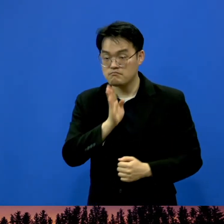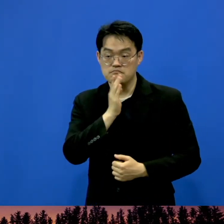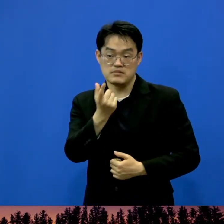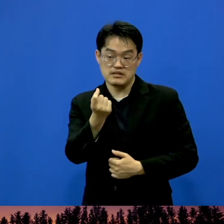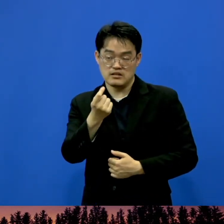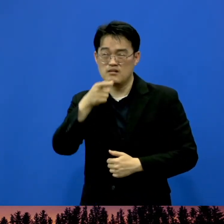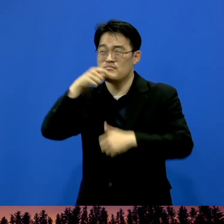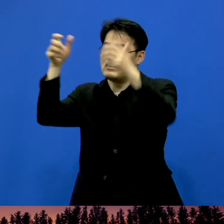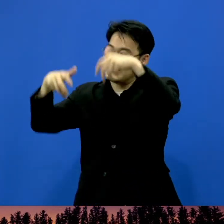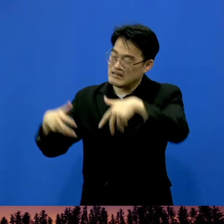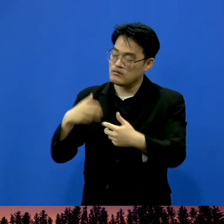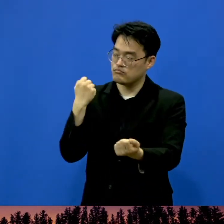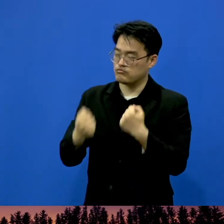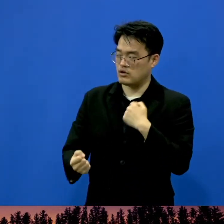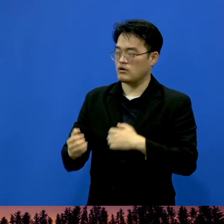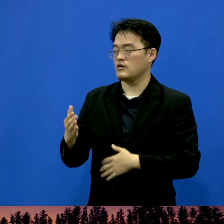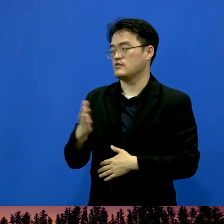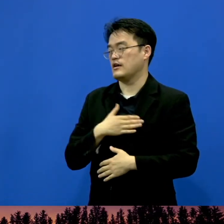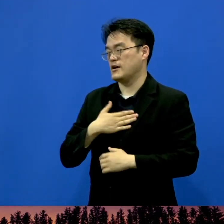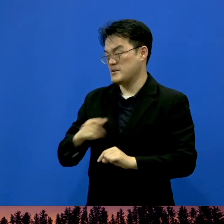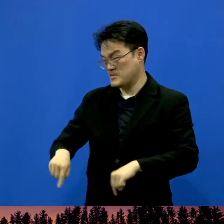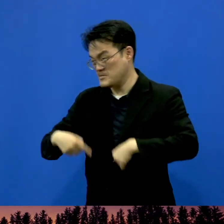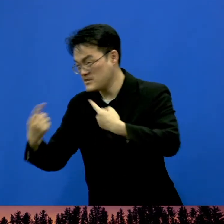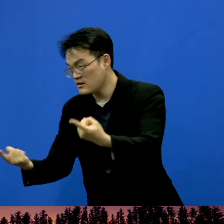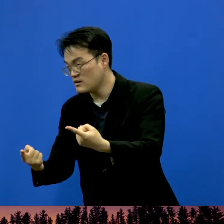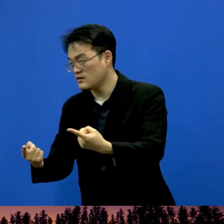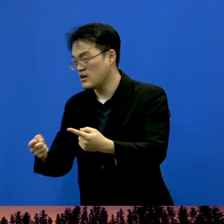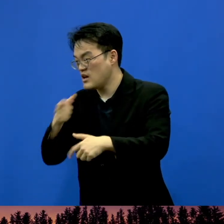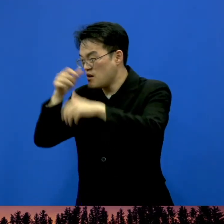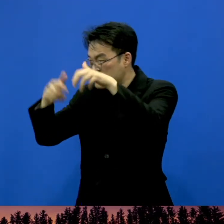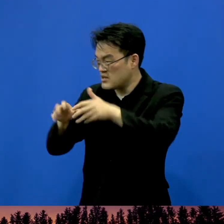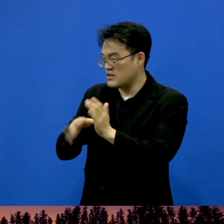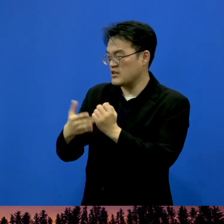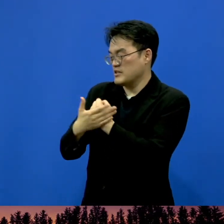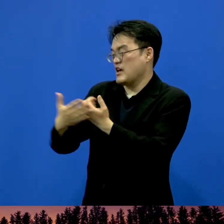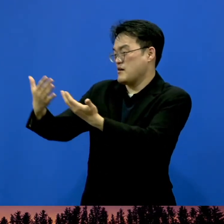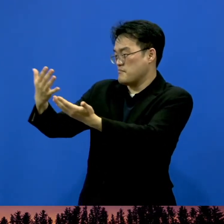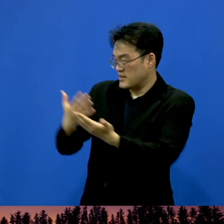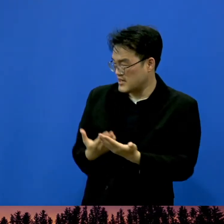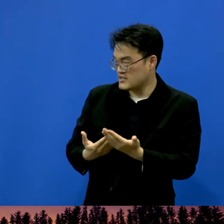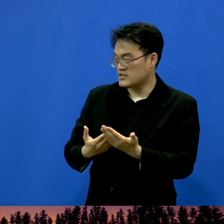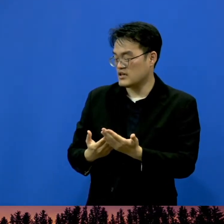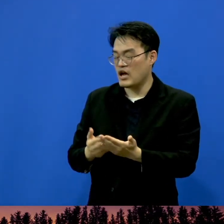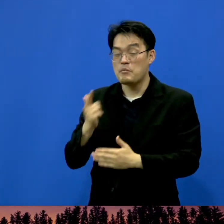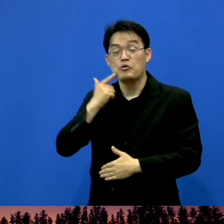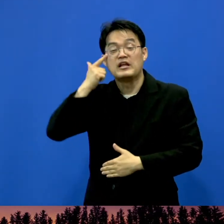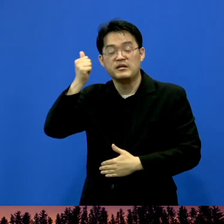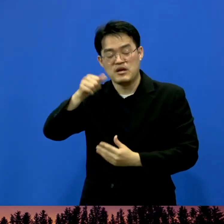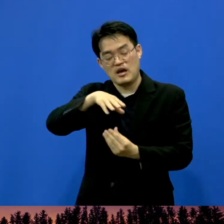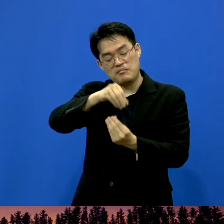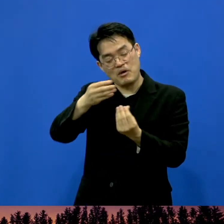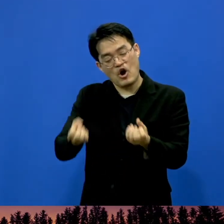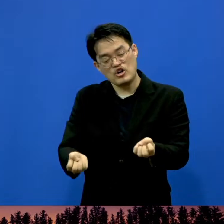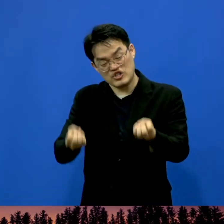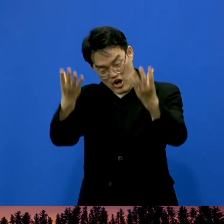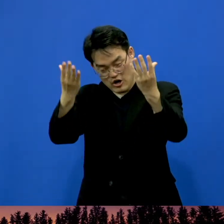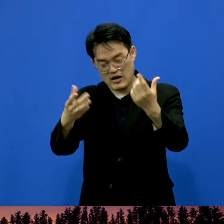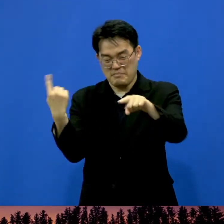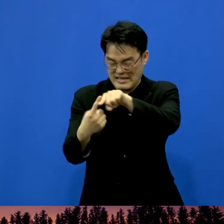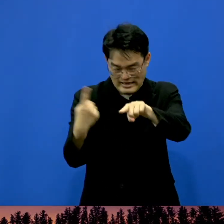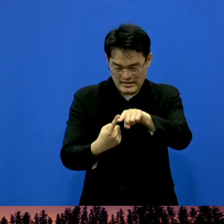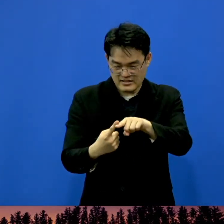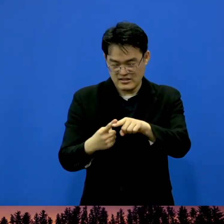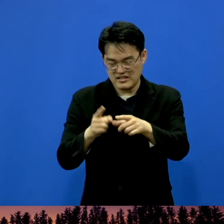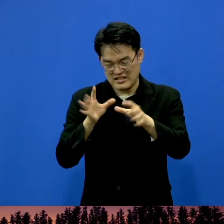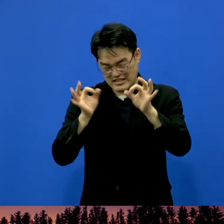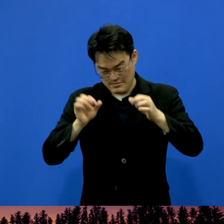받아야지, 이럴수록 기도의 자리를 지켜야지, 목사님이 명절 중에 명절이라 했는데 막 이런 생각을 한